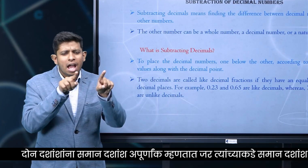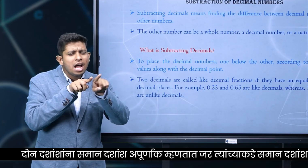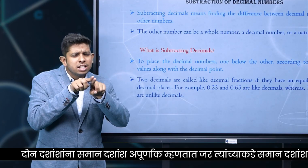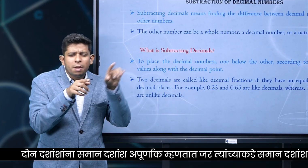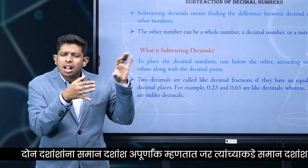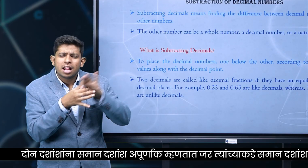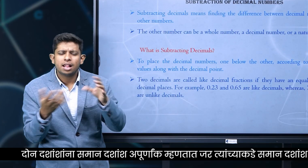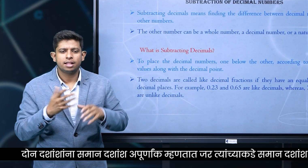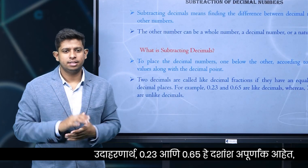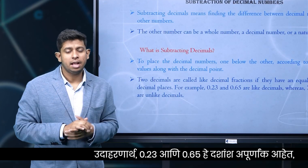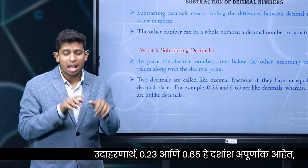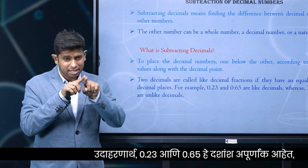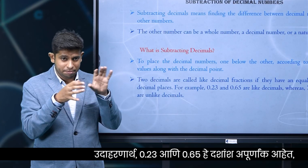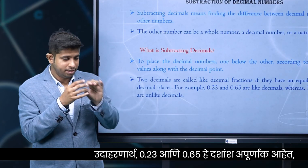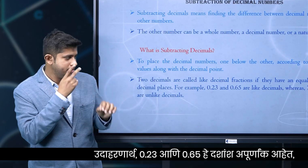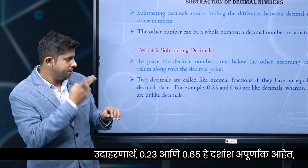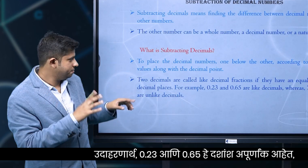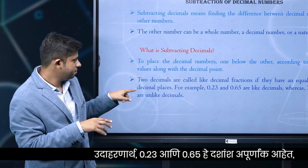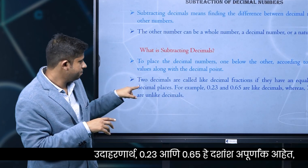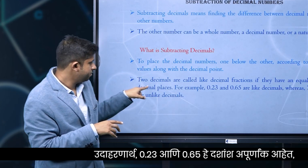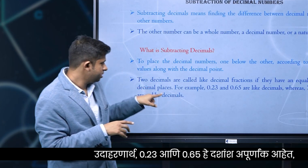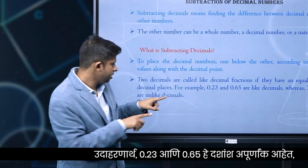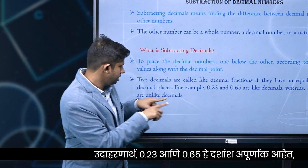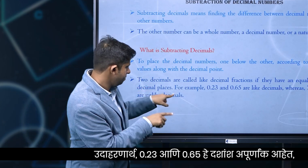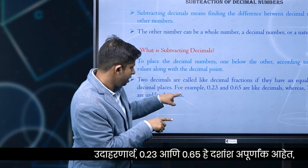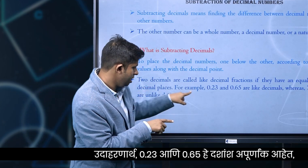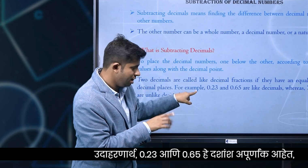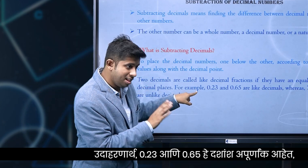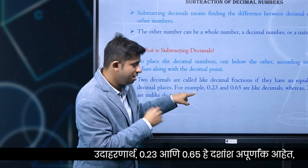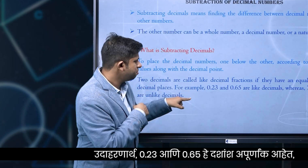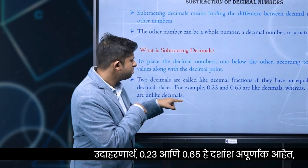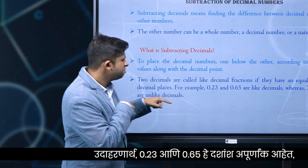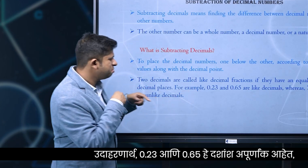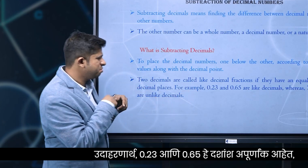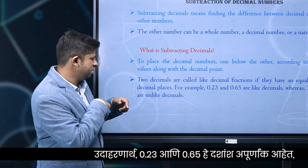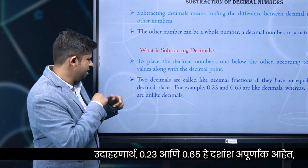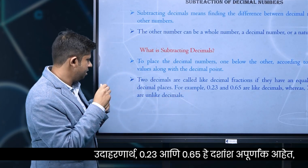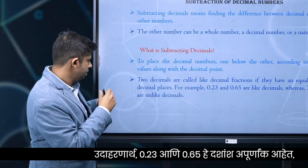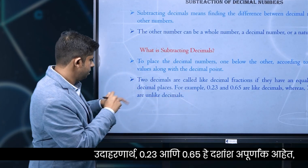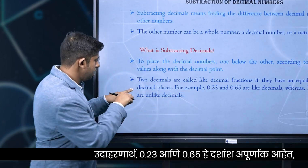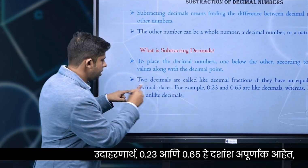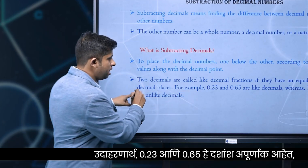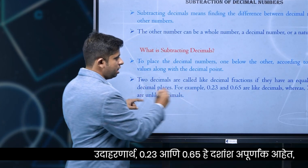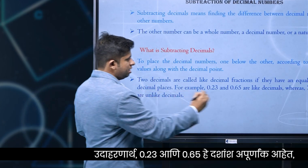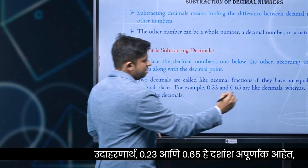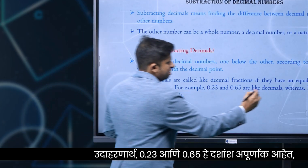असतील. उदाहरणार्थ 0.23 आणि 0.65 हे दशांश अपूर्णांक